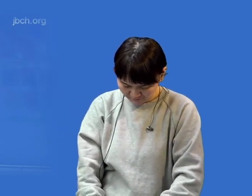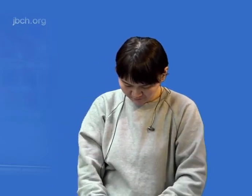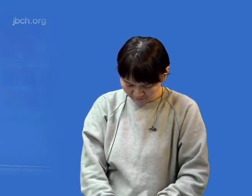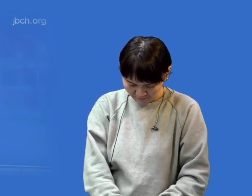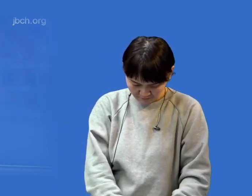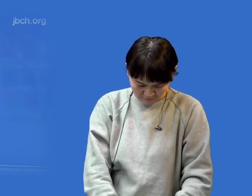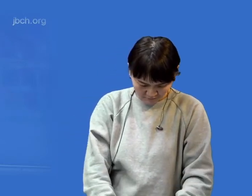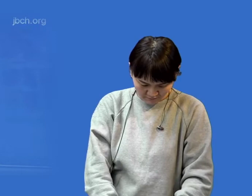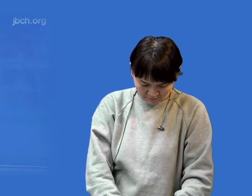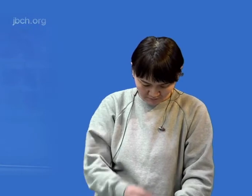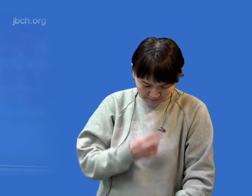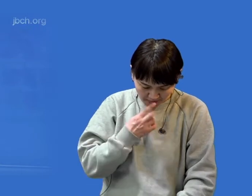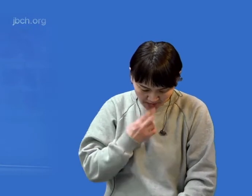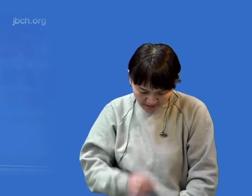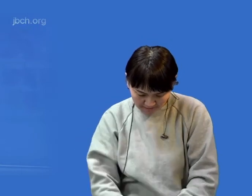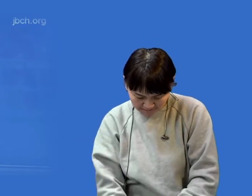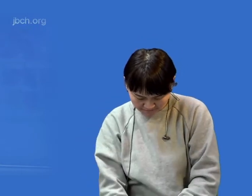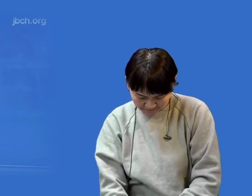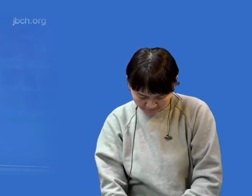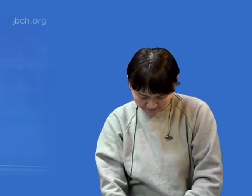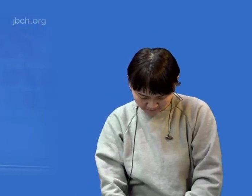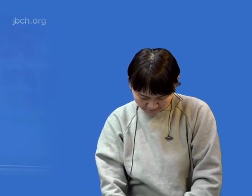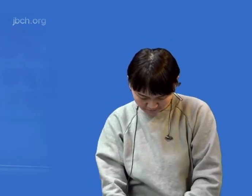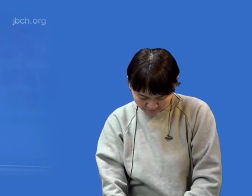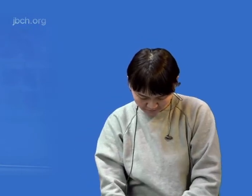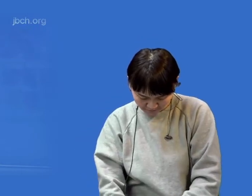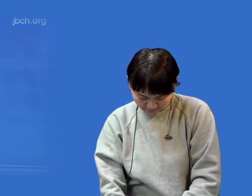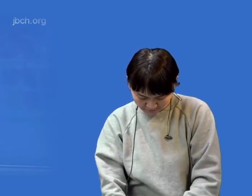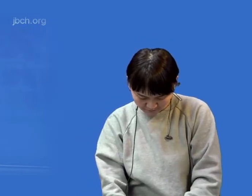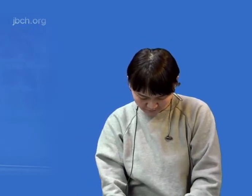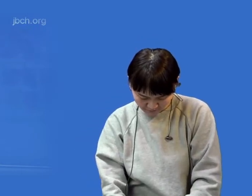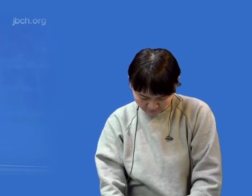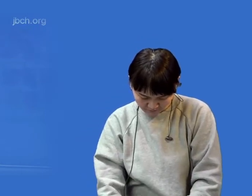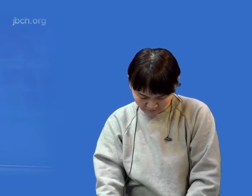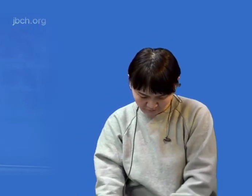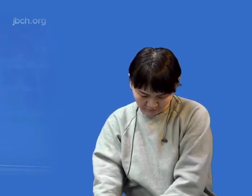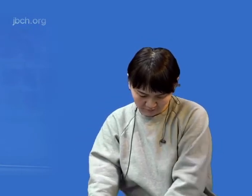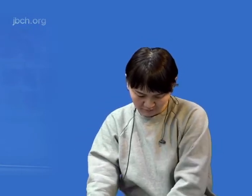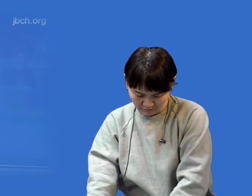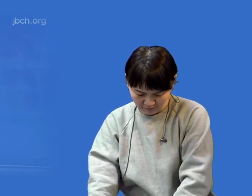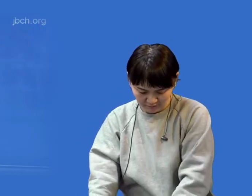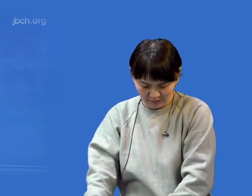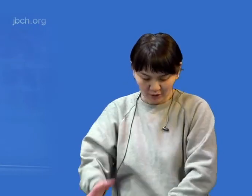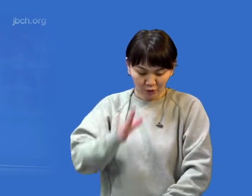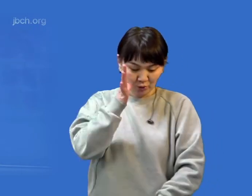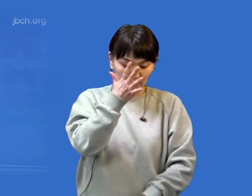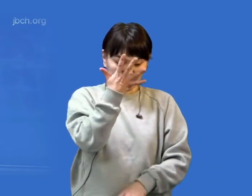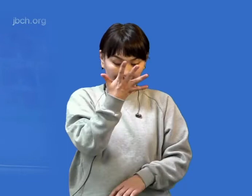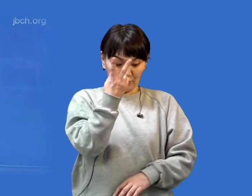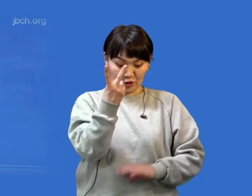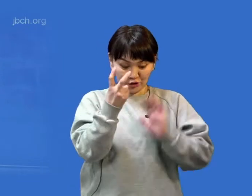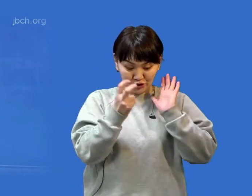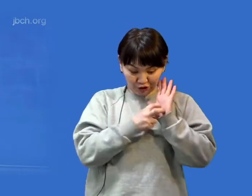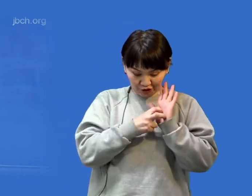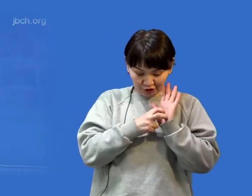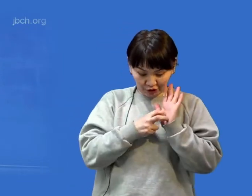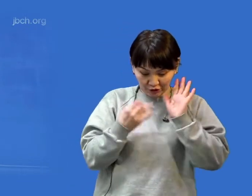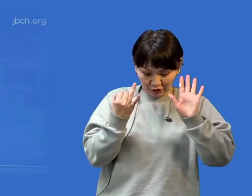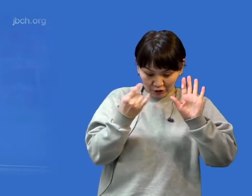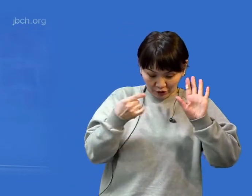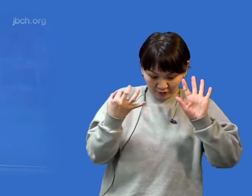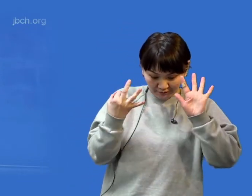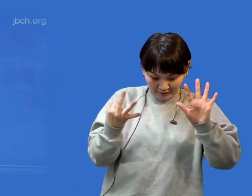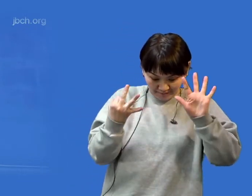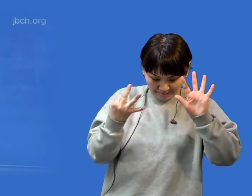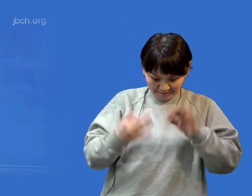8 дугаар ишлэл байна. Харихтун Бурхны хүчил цайзаа болгоогүй. Харин баялагийнхаа илбэгт